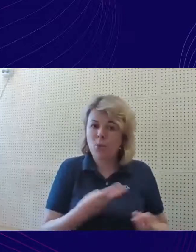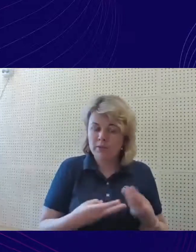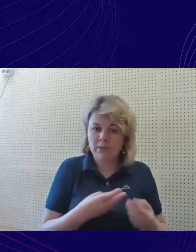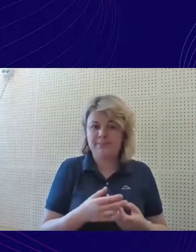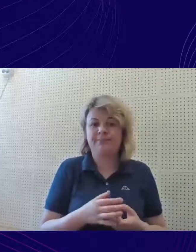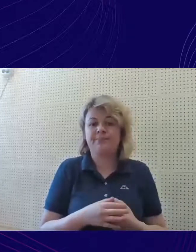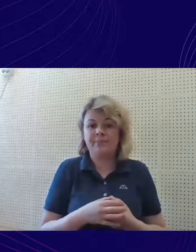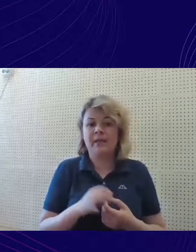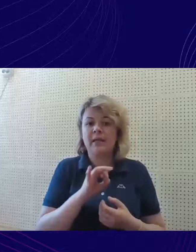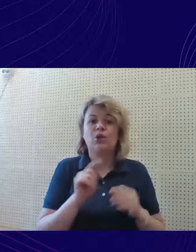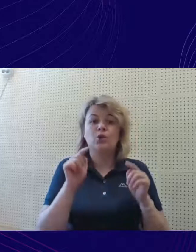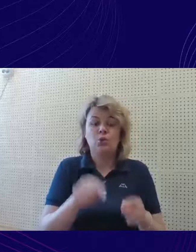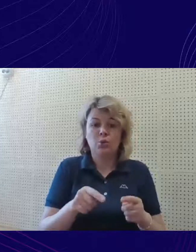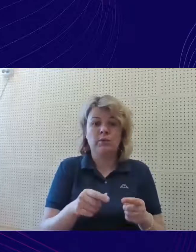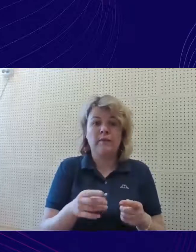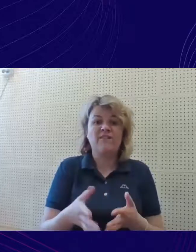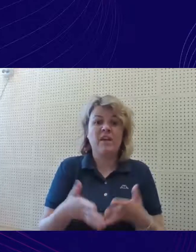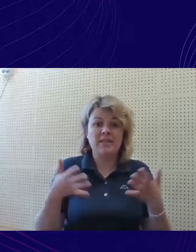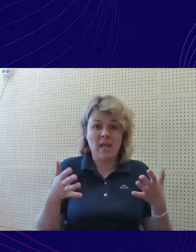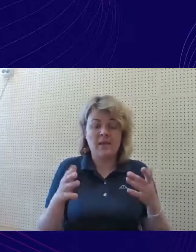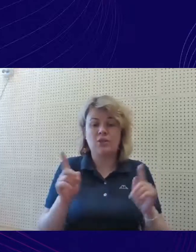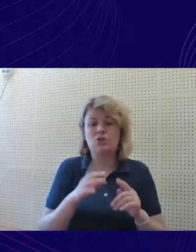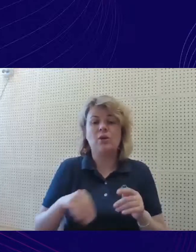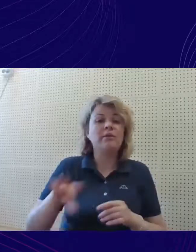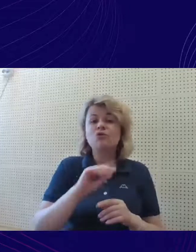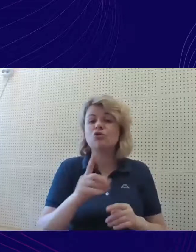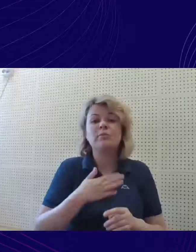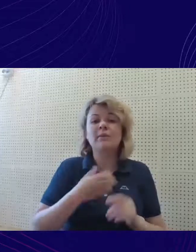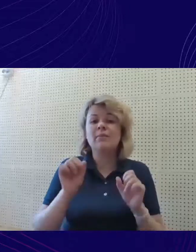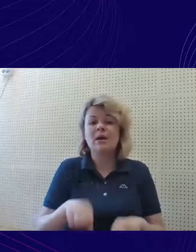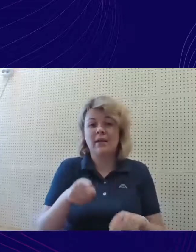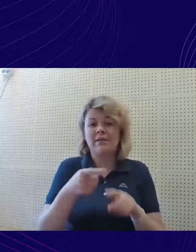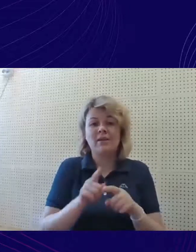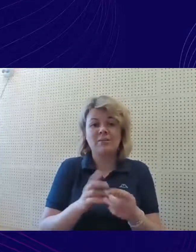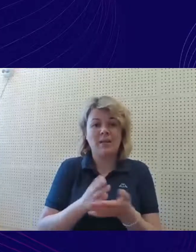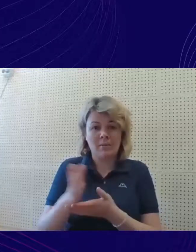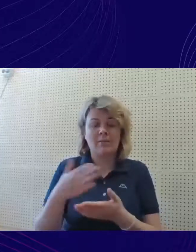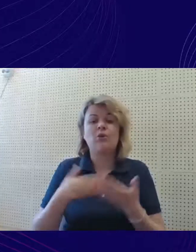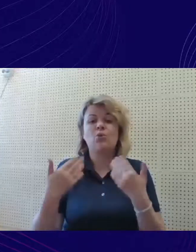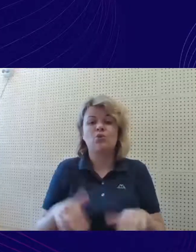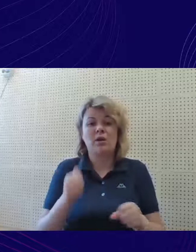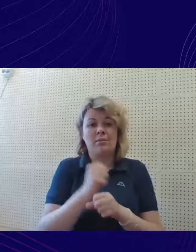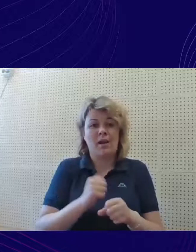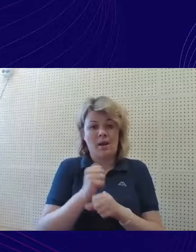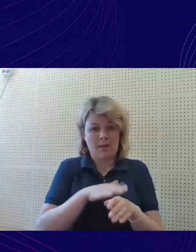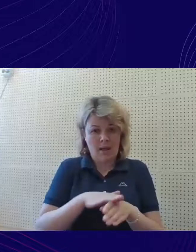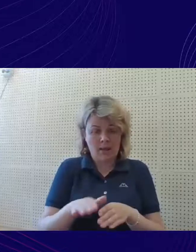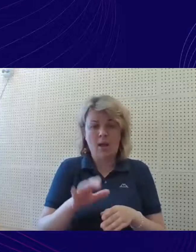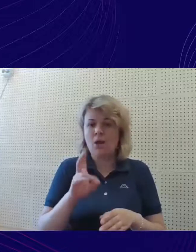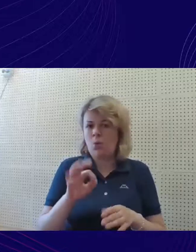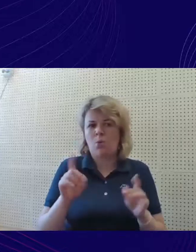тут выясняется, что все, что мы могли в этом направлении, мы проделали, и нам все еще чего-то